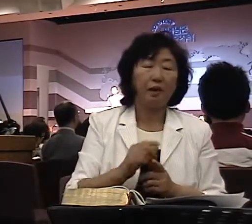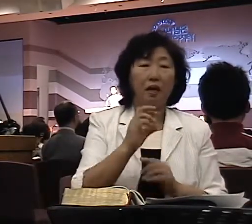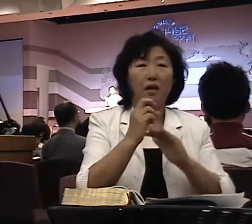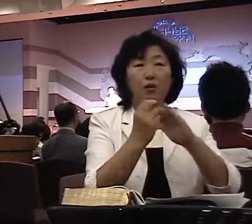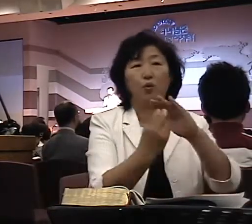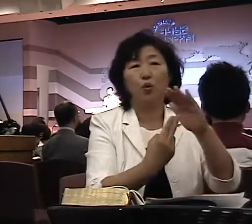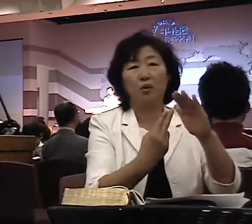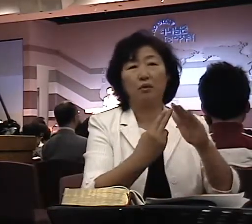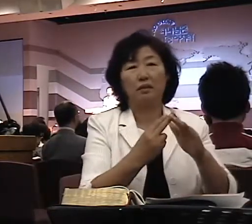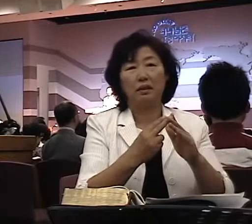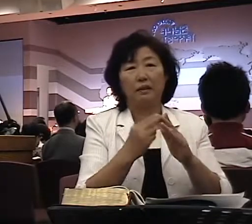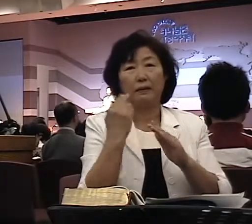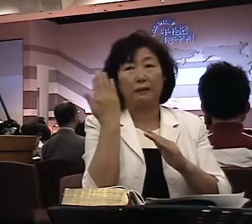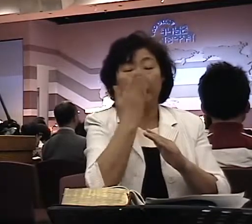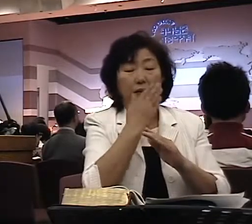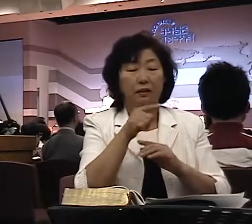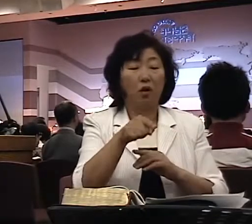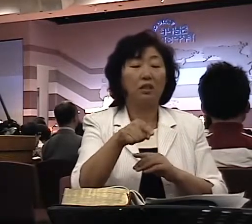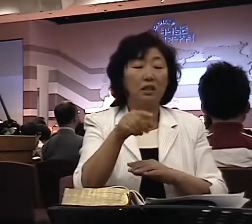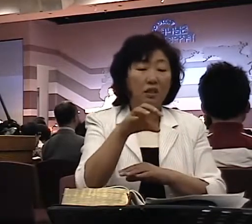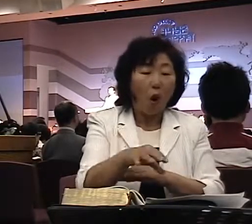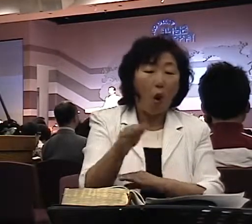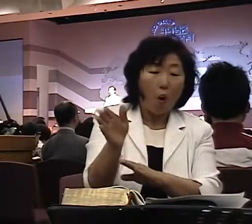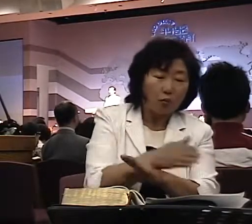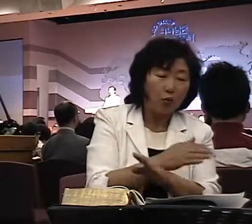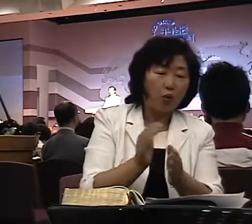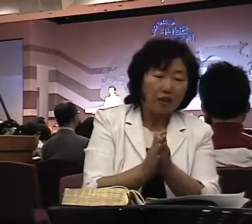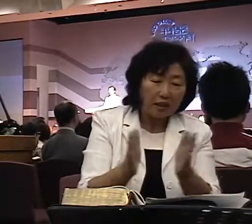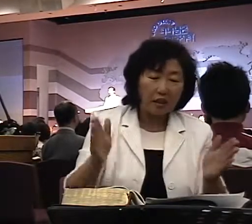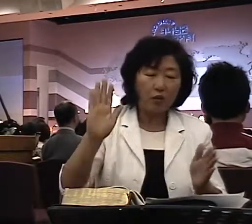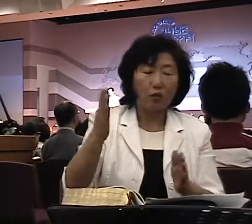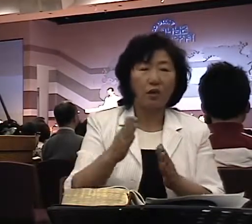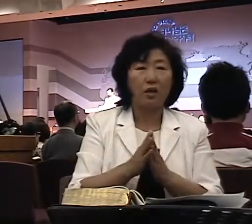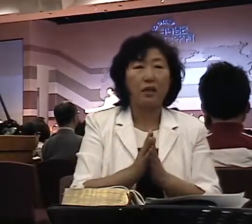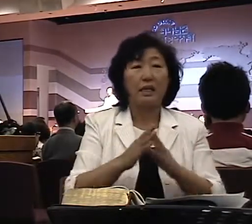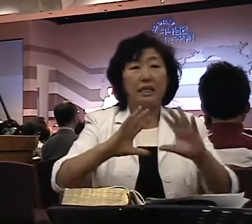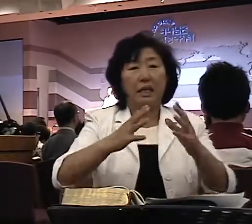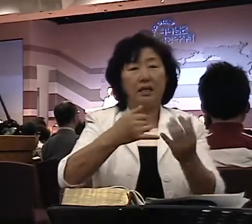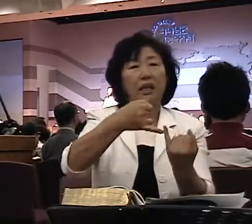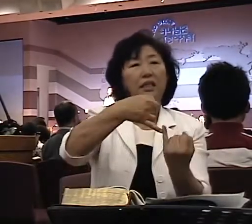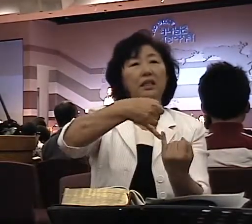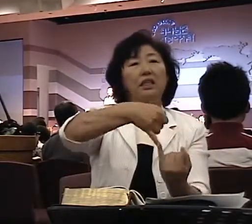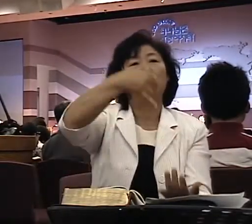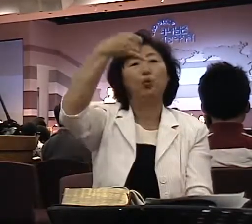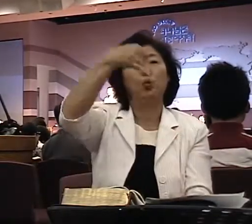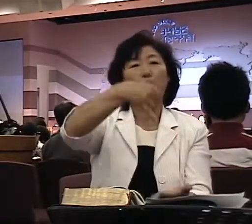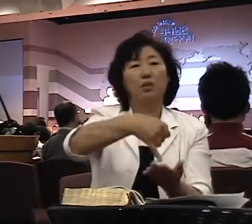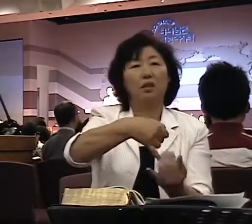순결은 여기서부터 시작되는 거예요. 세상의 기준과 타협하지 않았다는 것입니다.